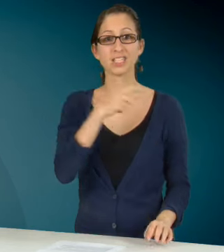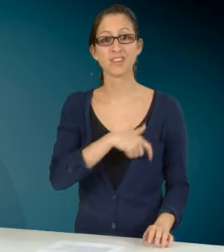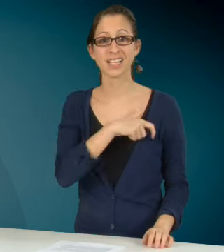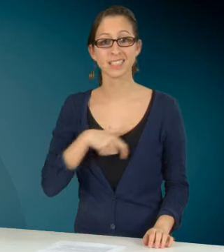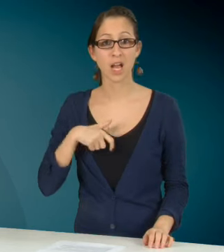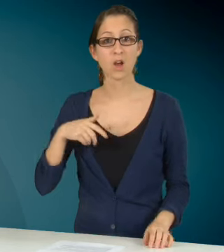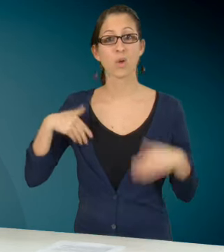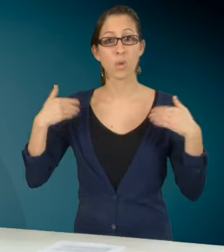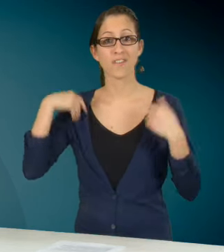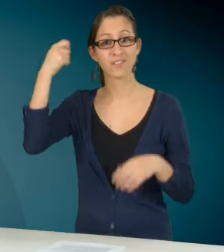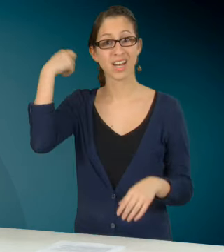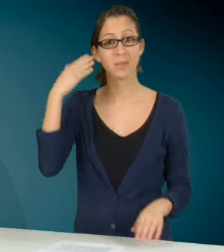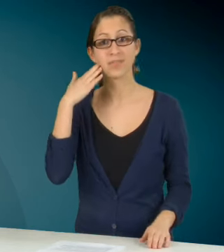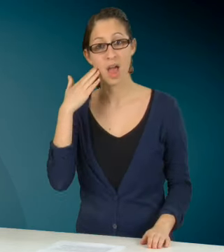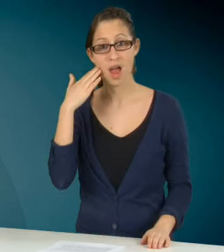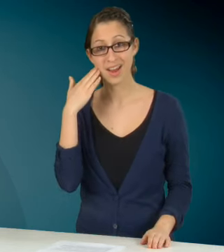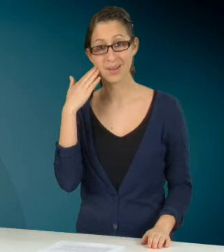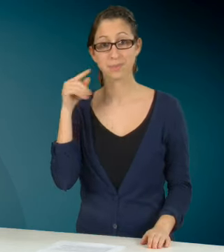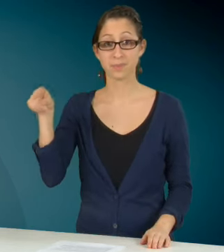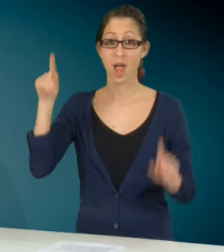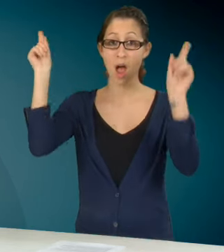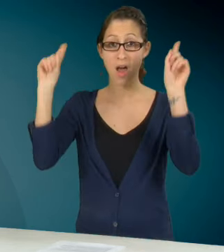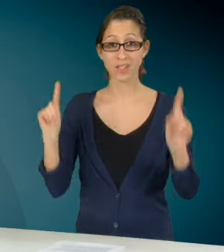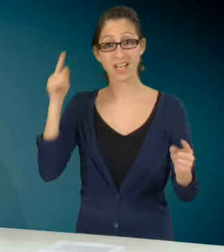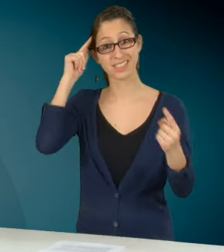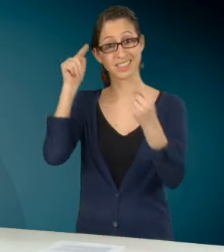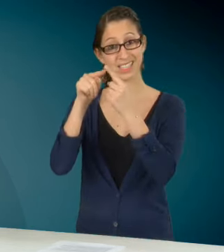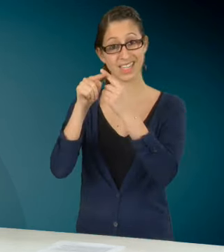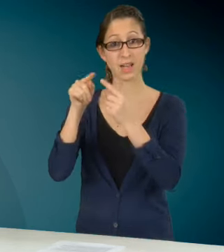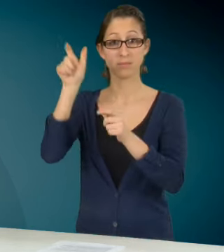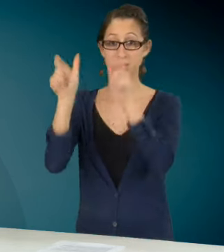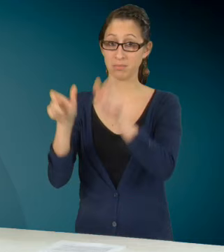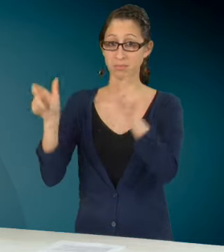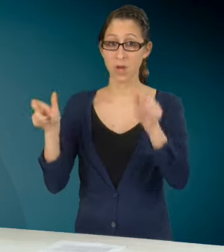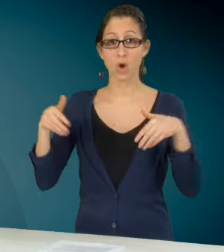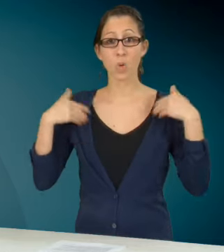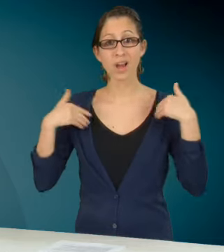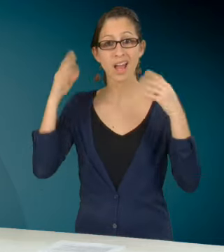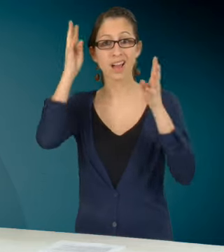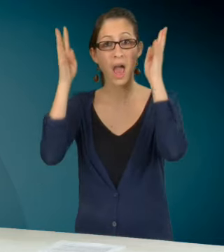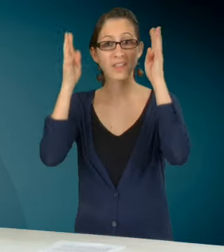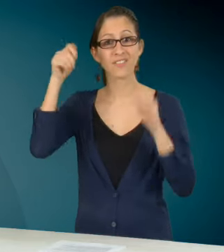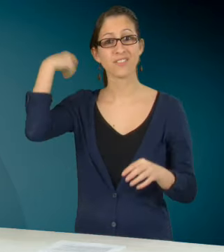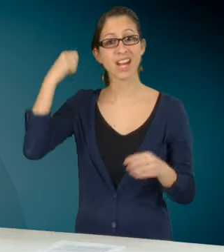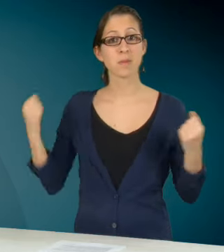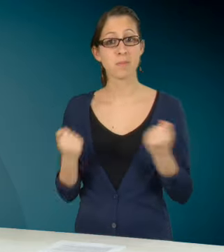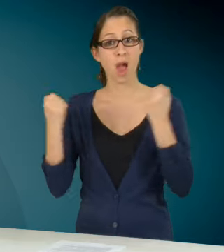die 35 schweizer jugendfilmtage an diesem anlass können die jungen kreativen filmemacher ihre